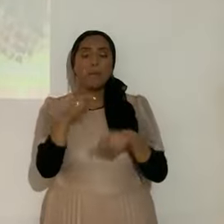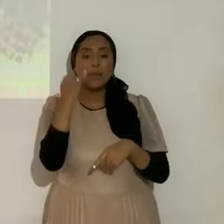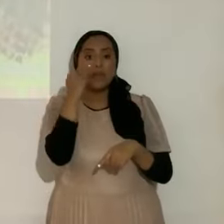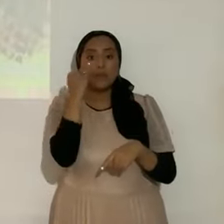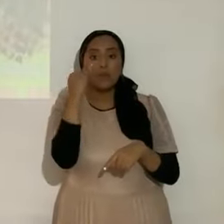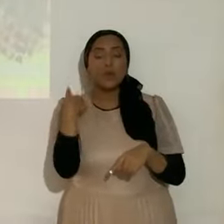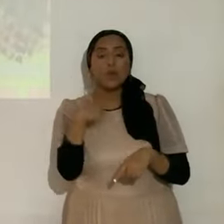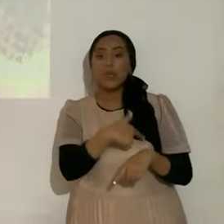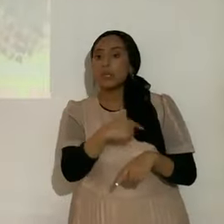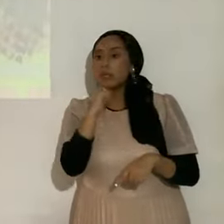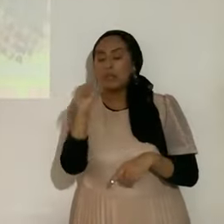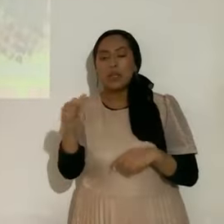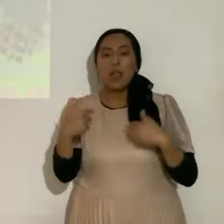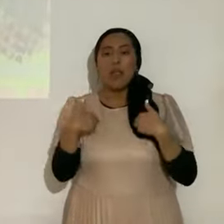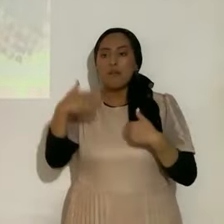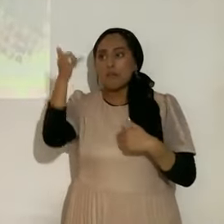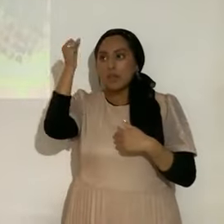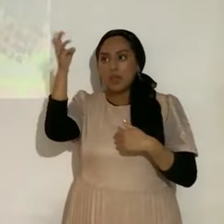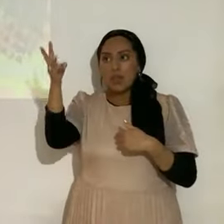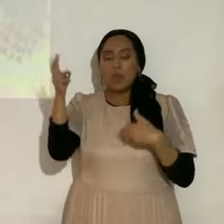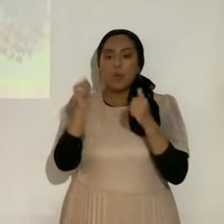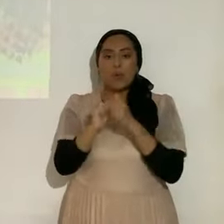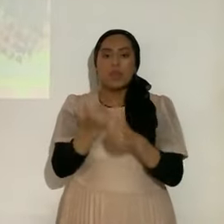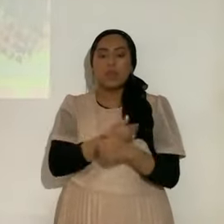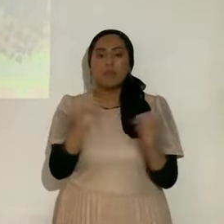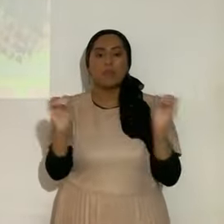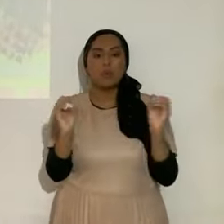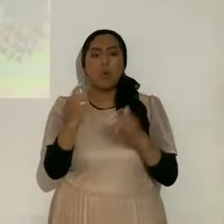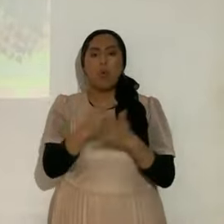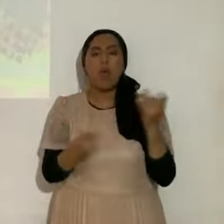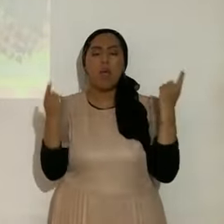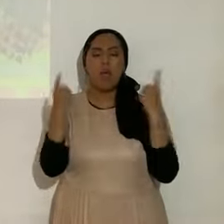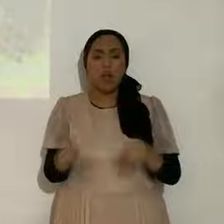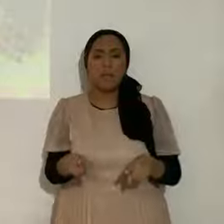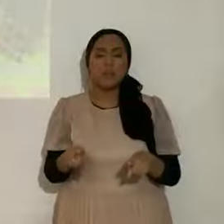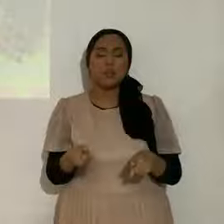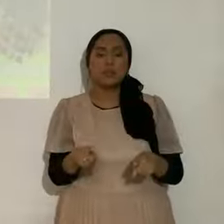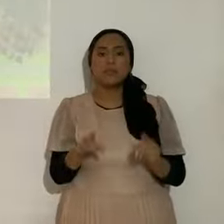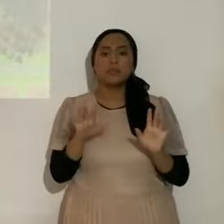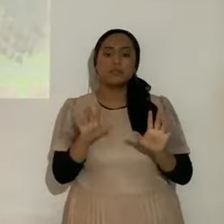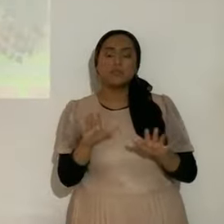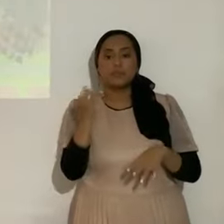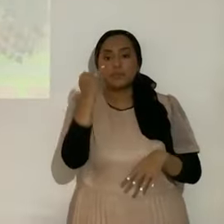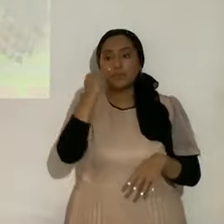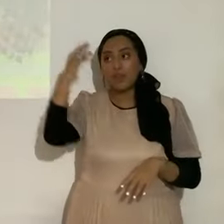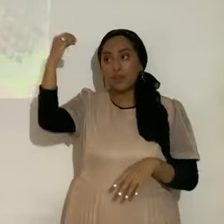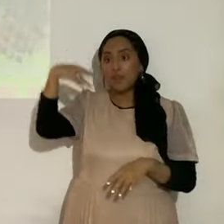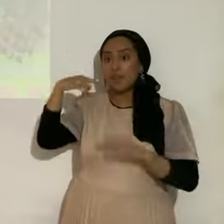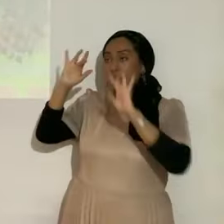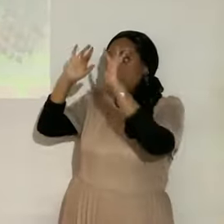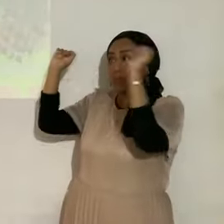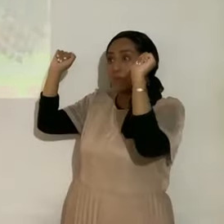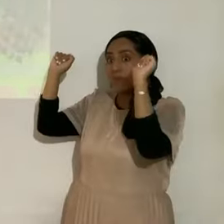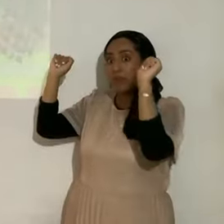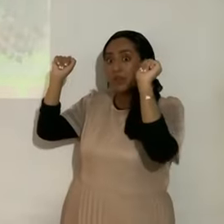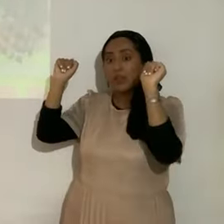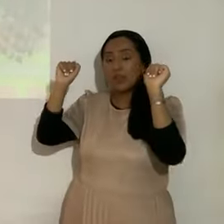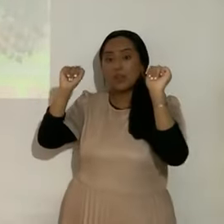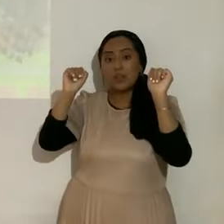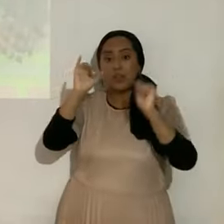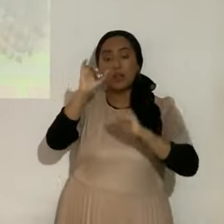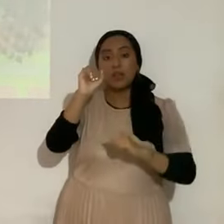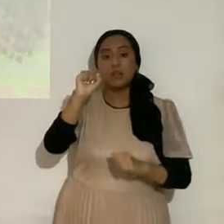tuviéramos a nuestro Adón Yahshua HaMashiach con nosotros? ¿Qué pasaría? Bueno, si el sol no existiera, hermanos, el sistema solar